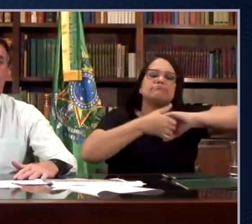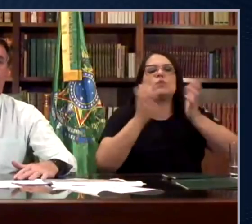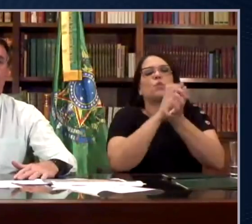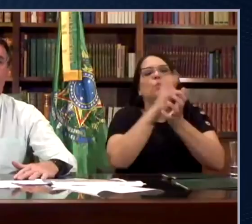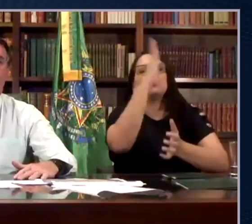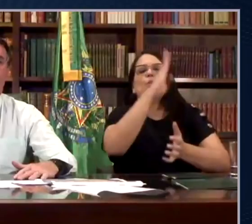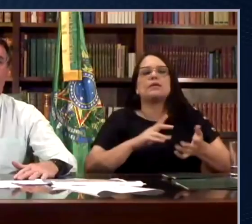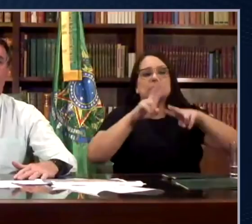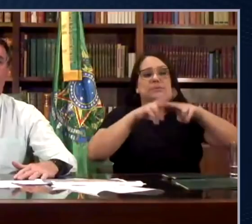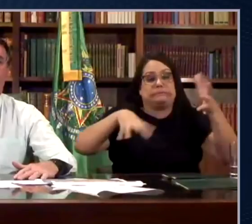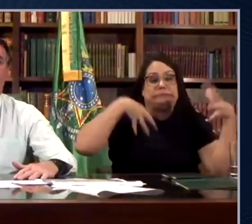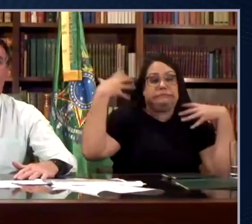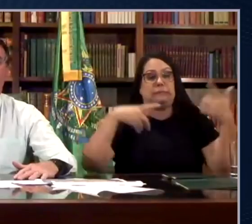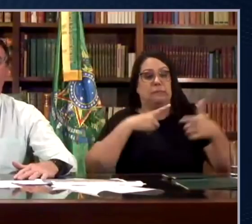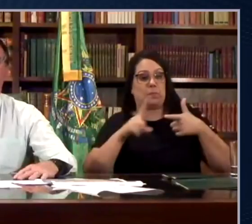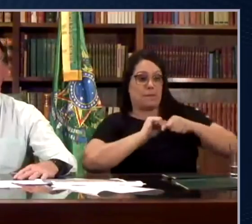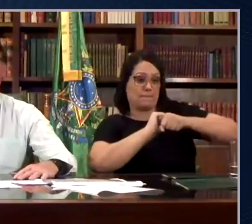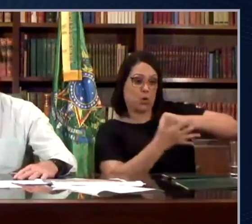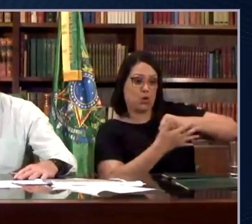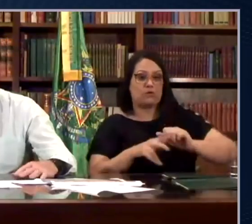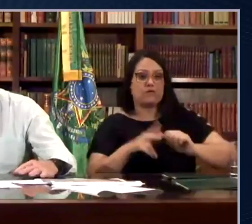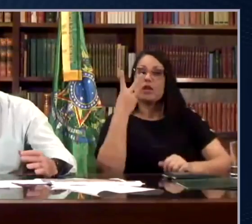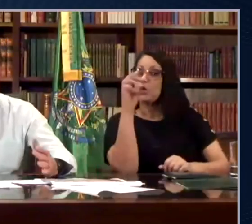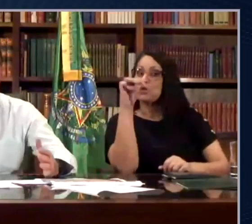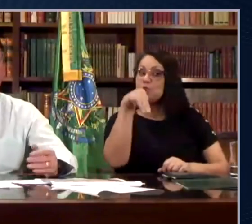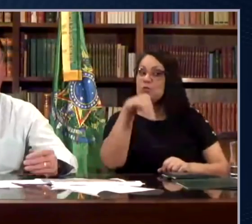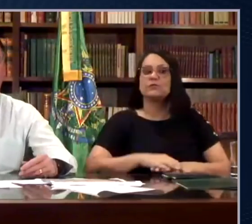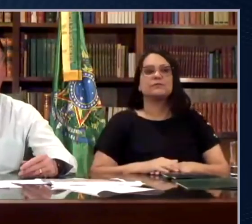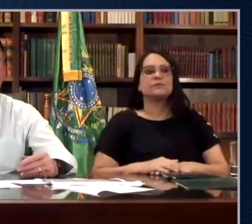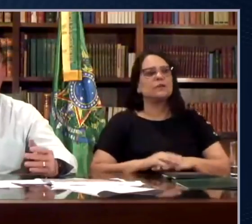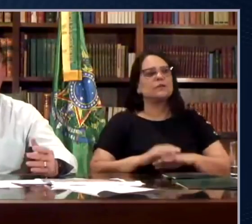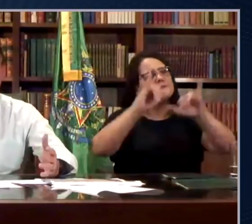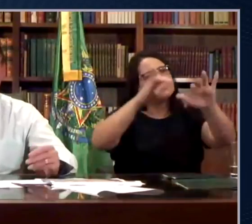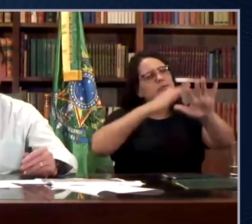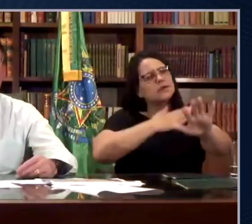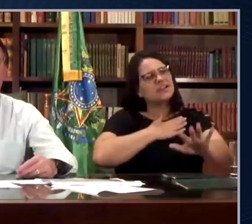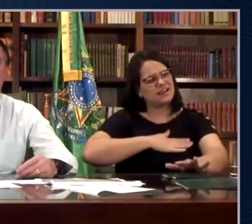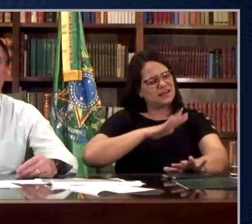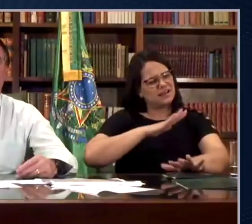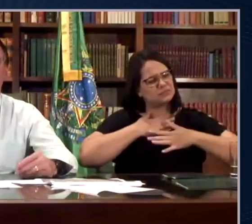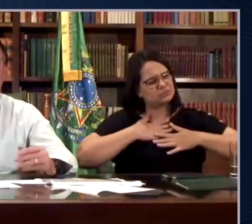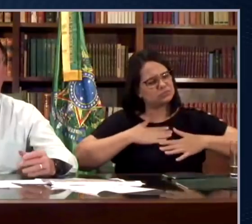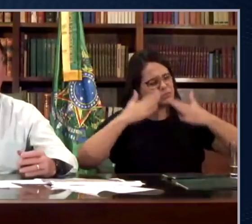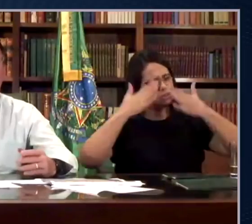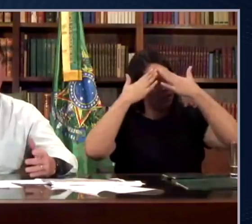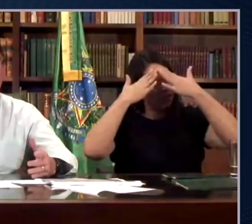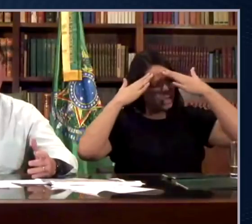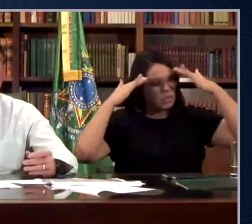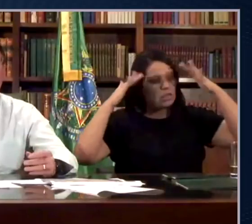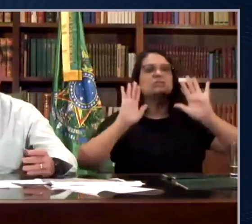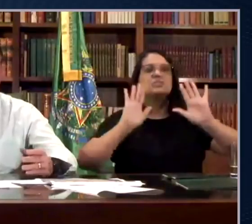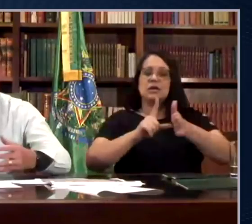coronavírus. O que é que o senhor diria em 2 minutos? Olha, calma, tranquilidade.